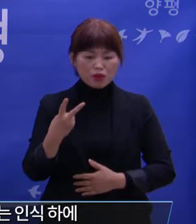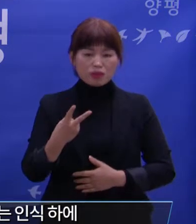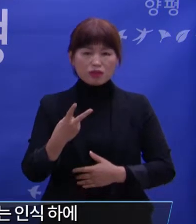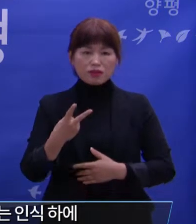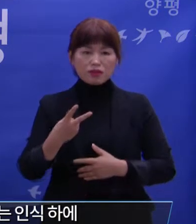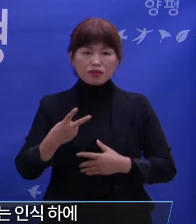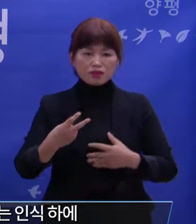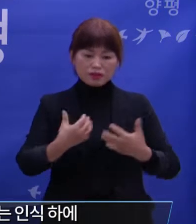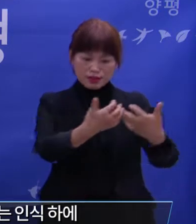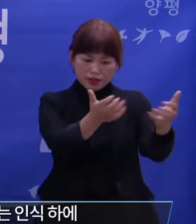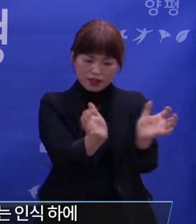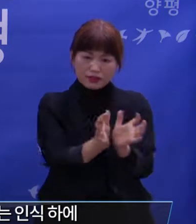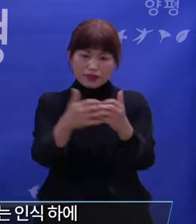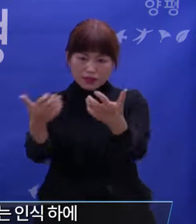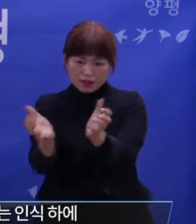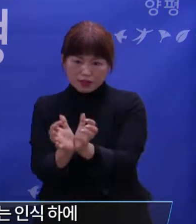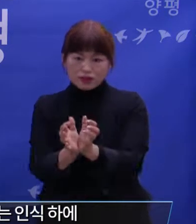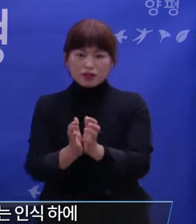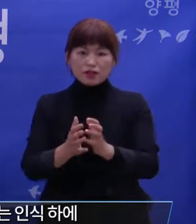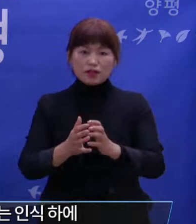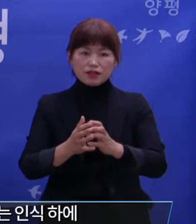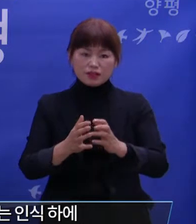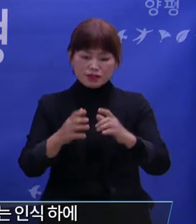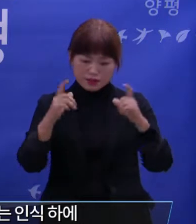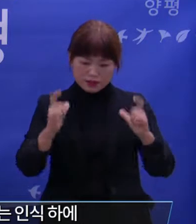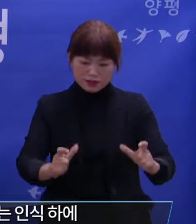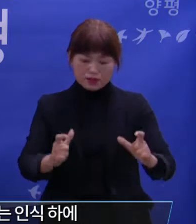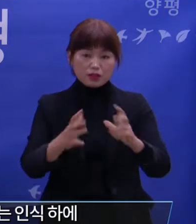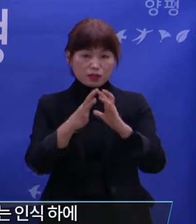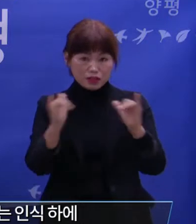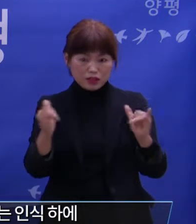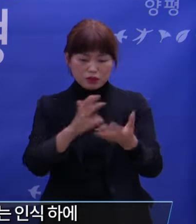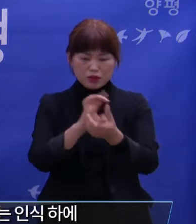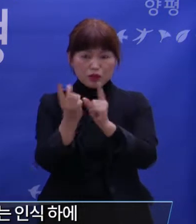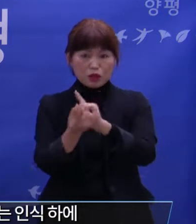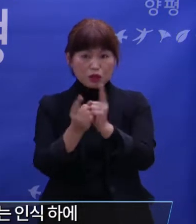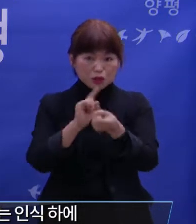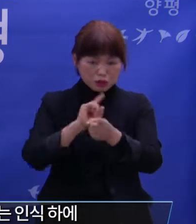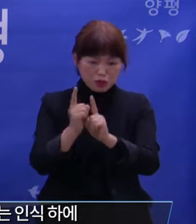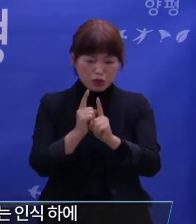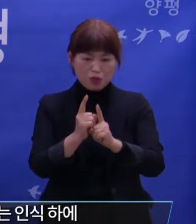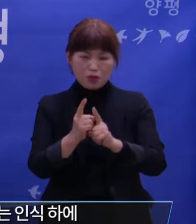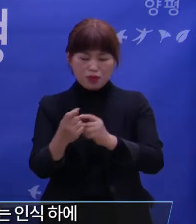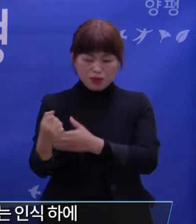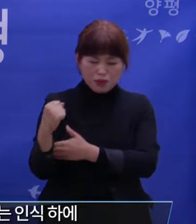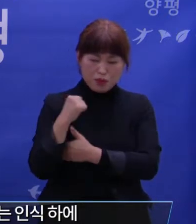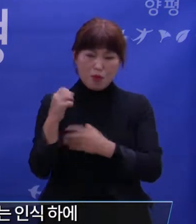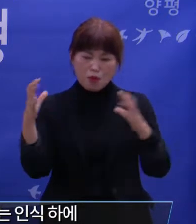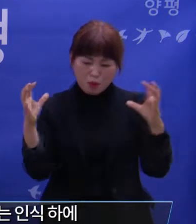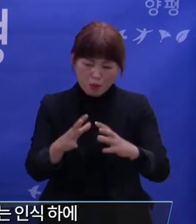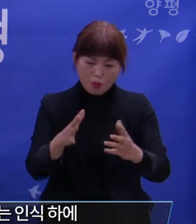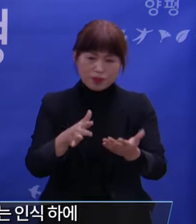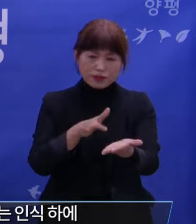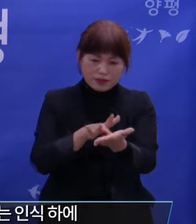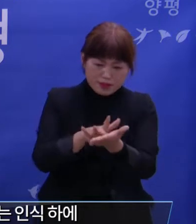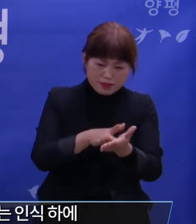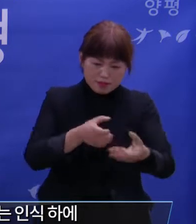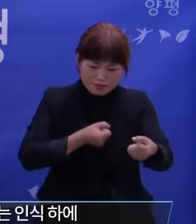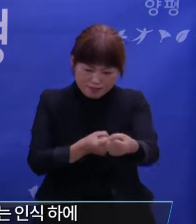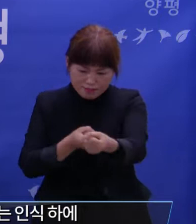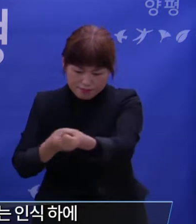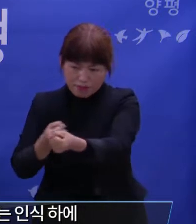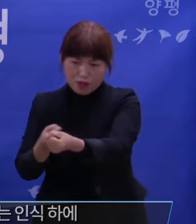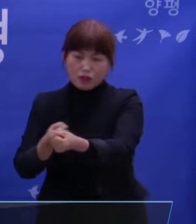사회단체에서도 주민 참여가 가장 중요하다는 인식하에 방역활동에 최선을 다하고